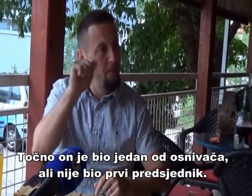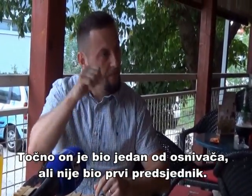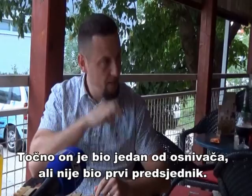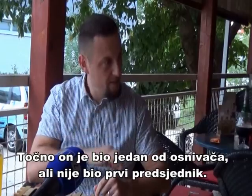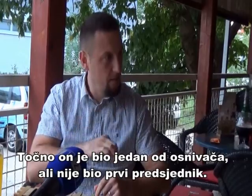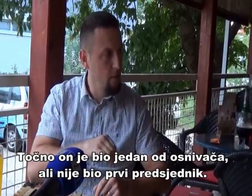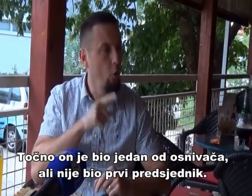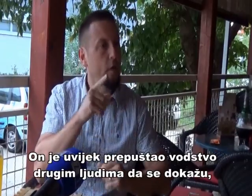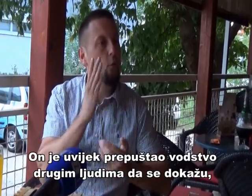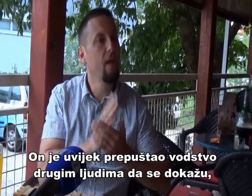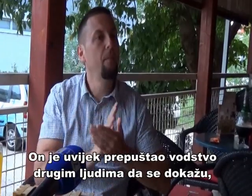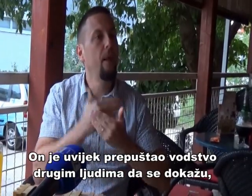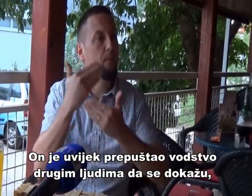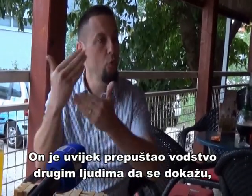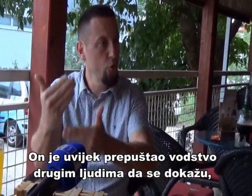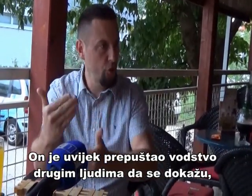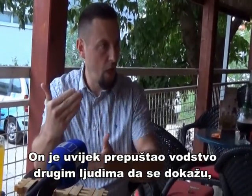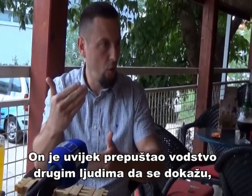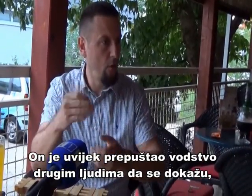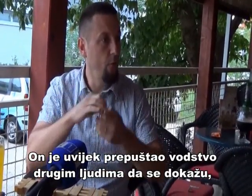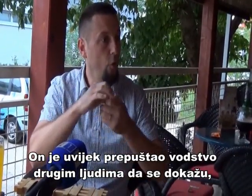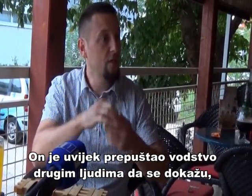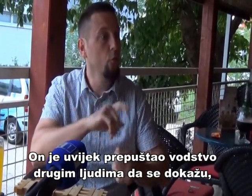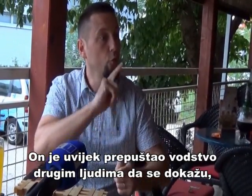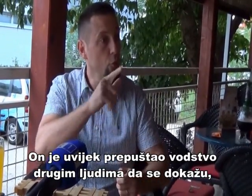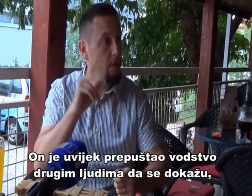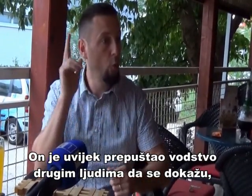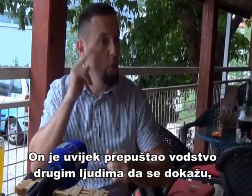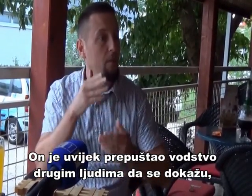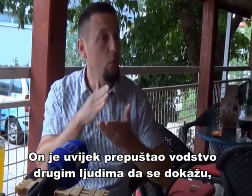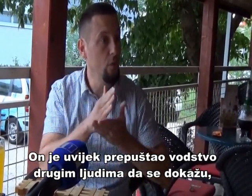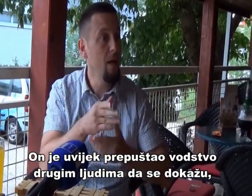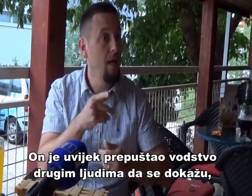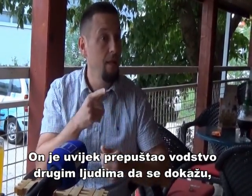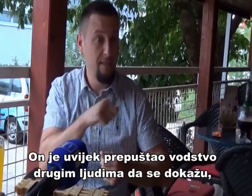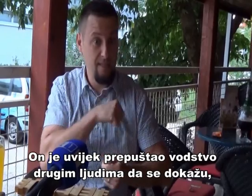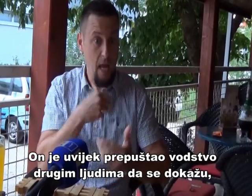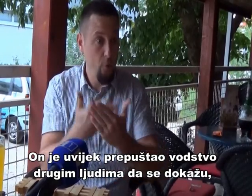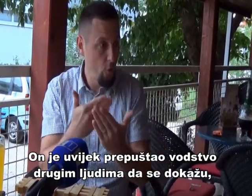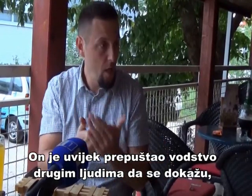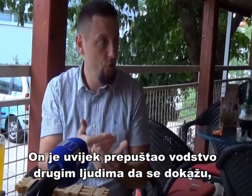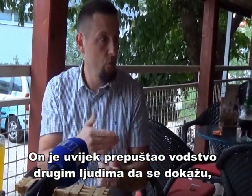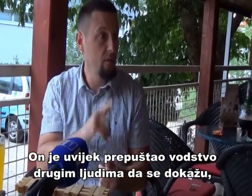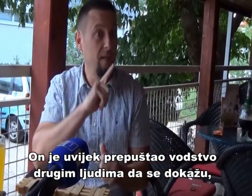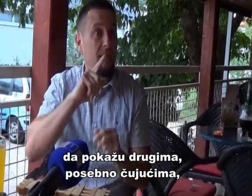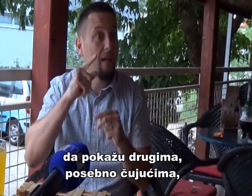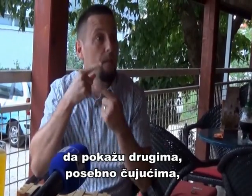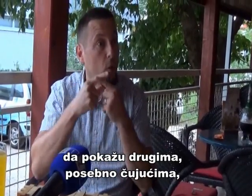prvi predsjednik. On je uvijek prepuštao vodstvo drugim gluhim ljudima da se sami dokažu, da